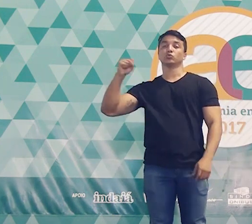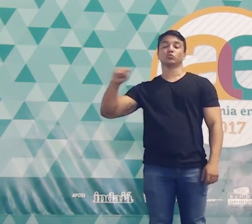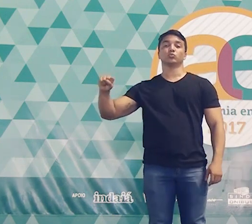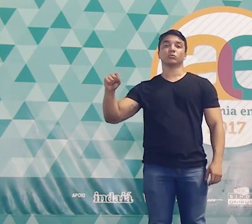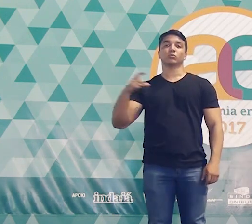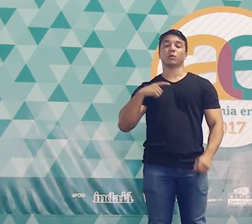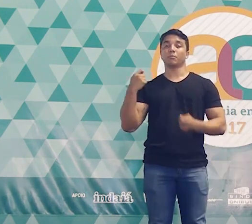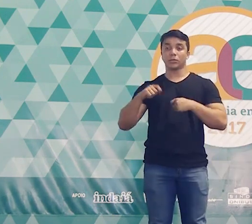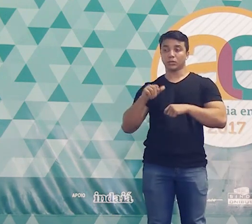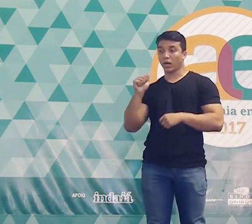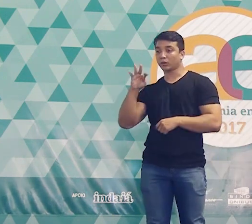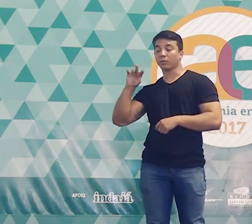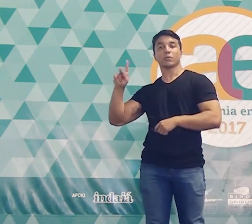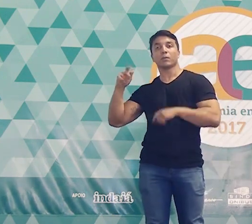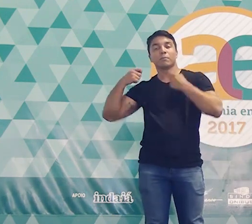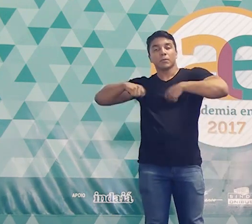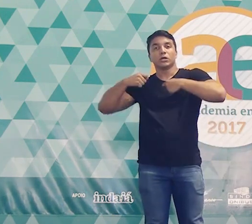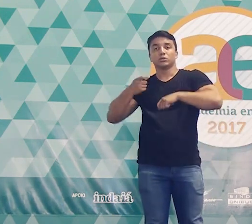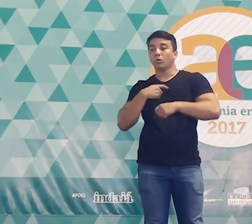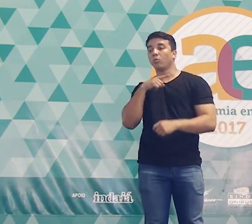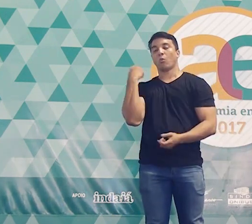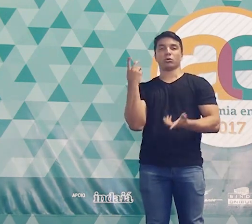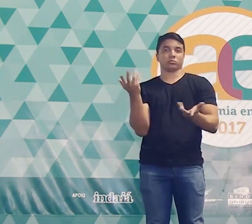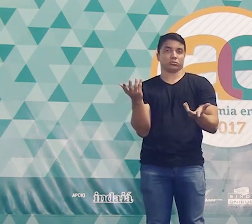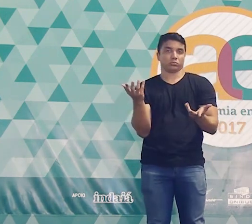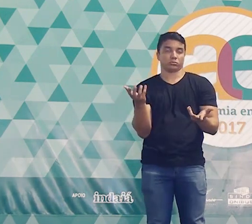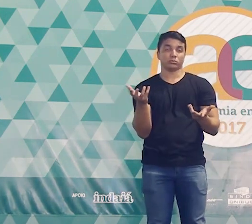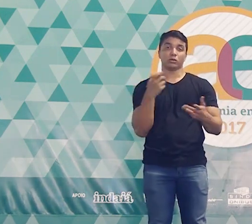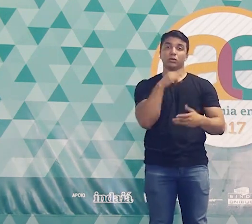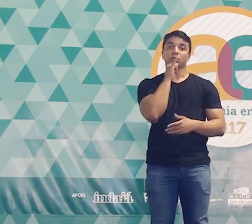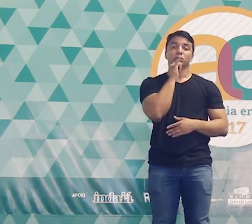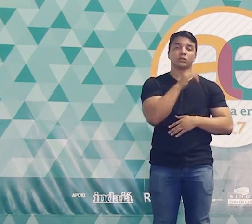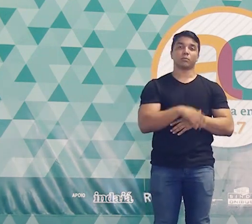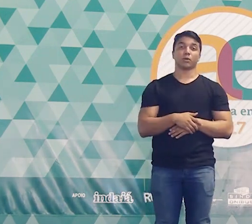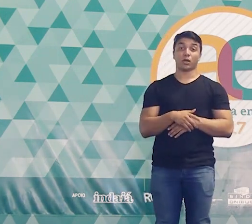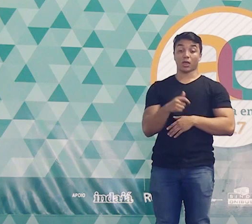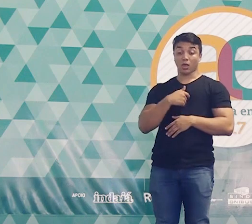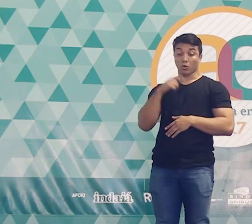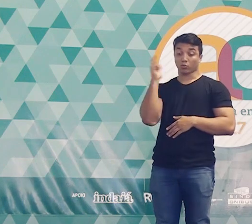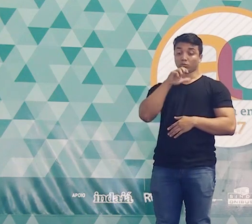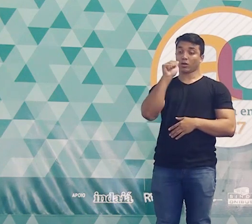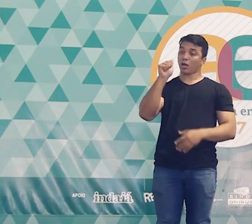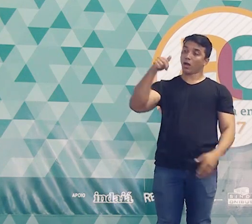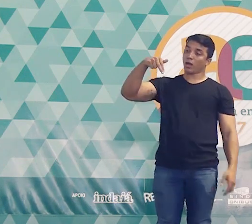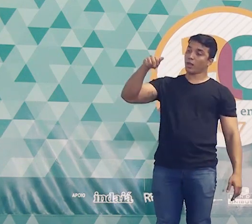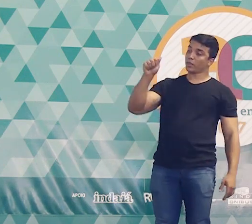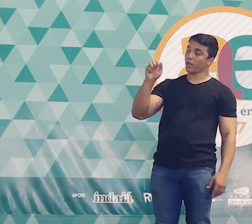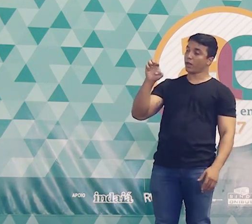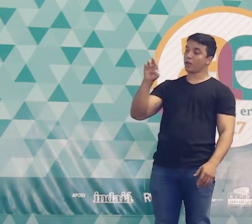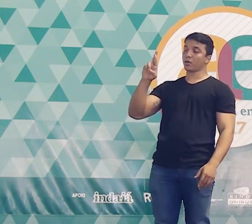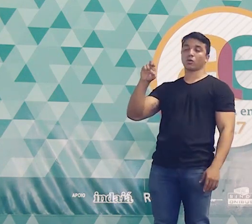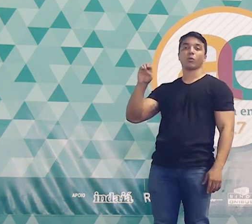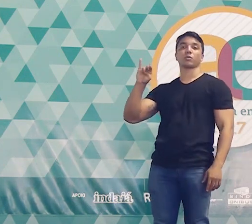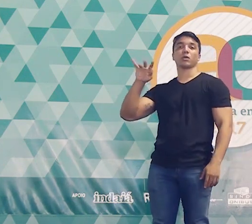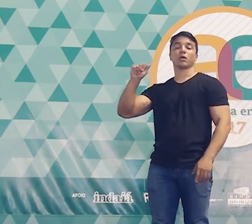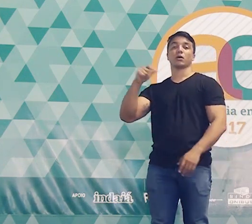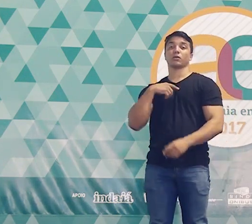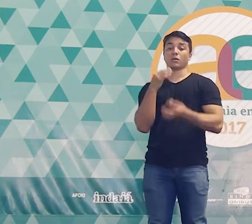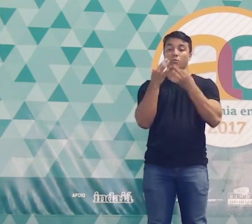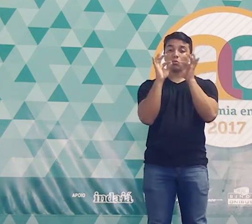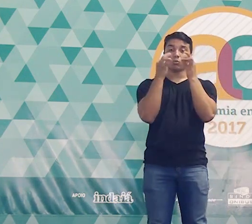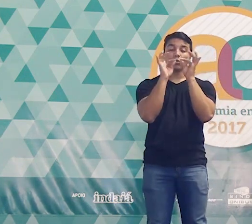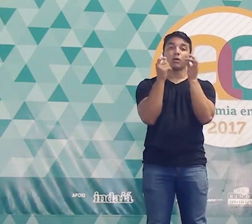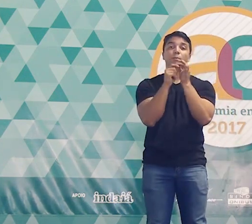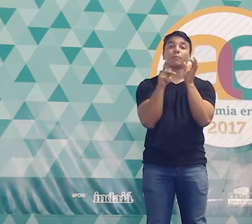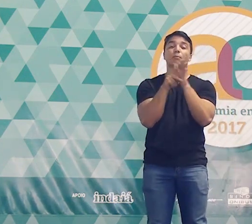corpo tem que produzir 100 ATPs por segundo, senão eu vou morrer. Quando eu estou em condições anaeróbicas, cada molécula de glicose